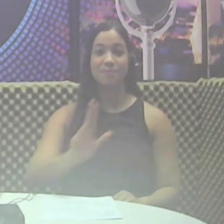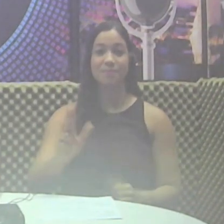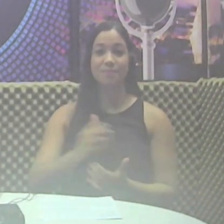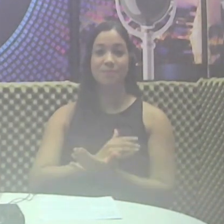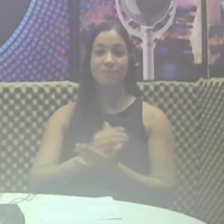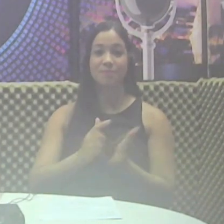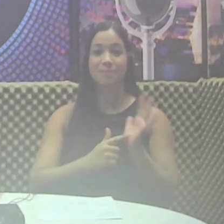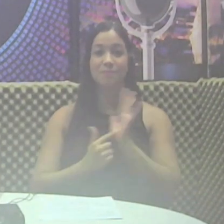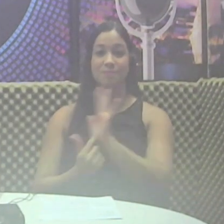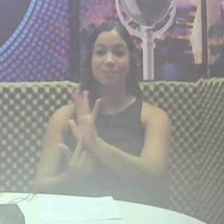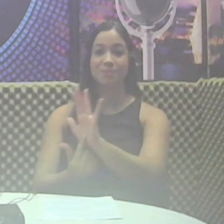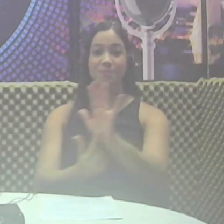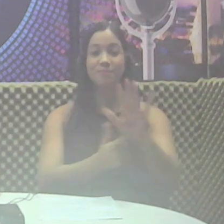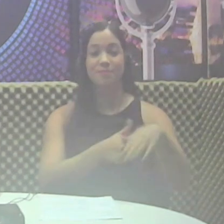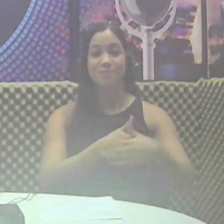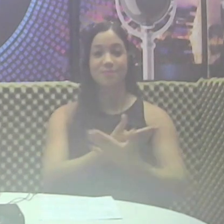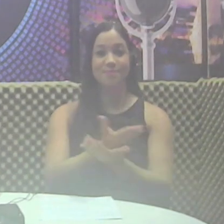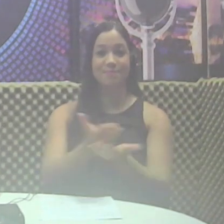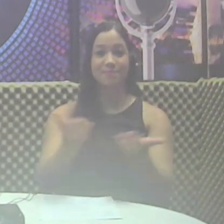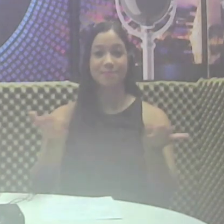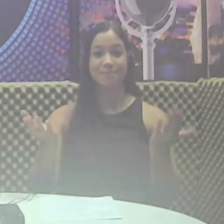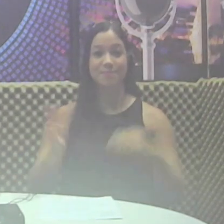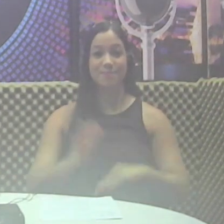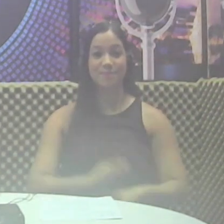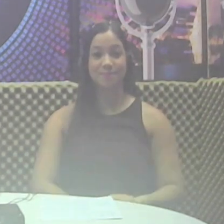Uberlândia no ar pra você.